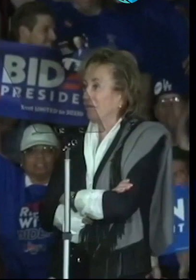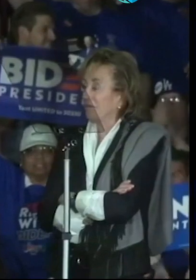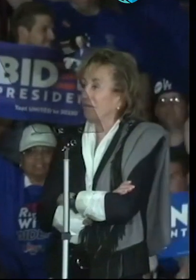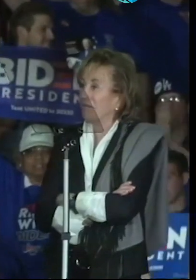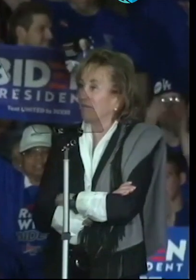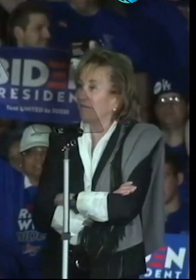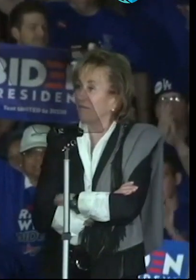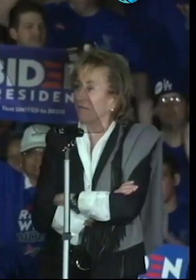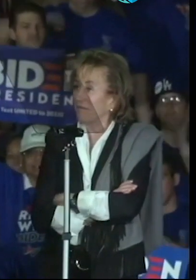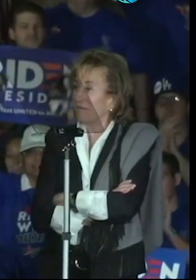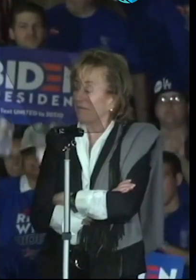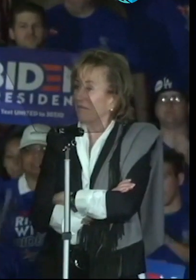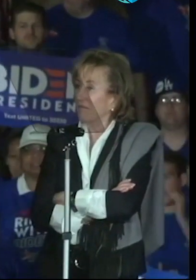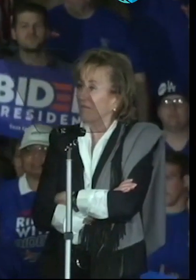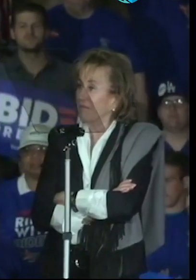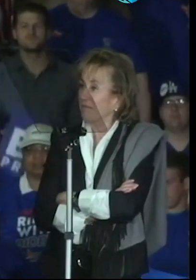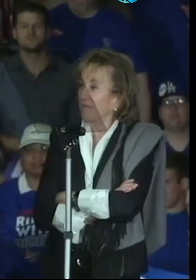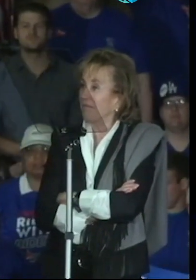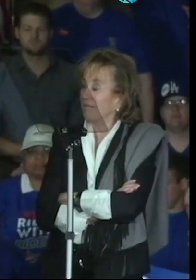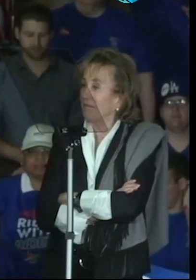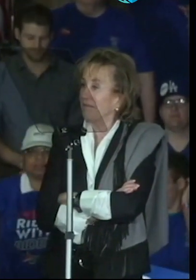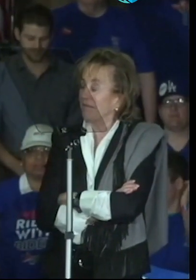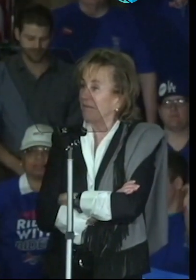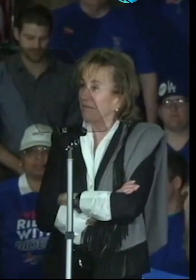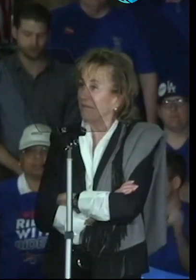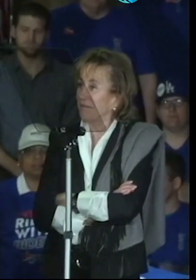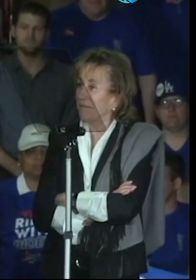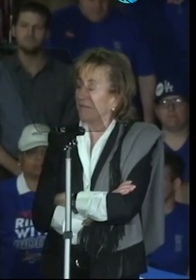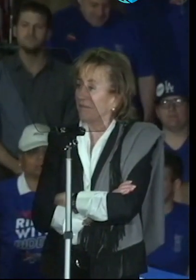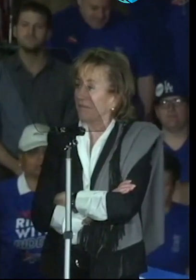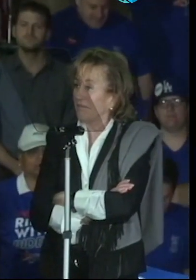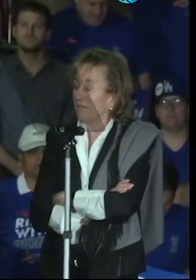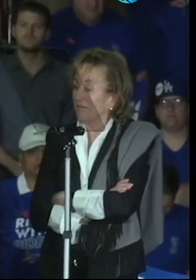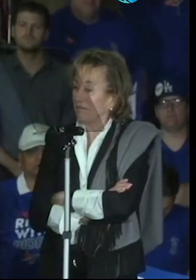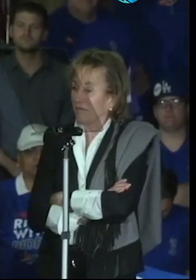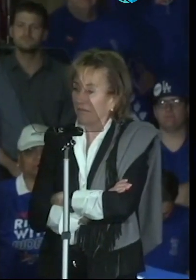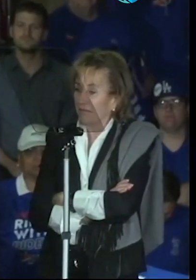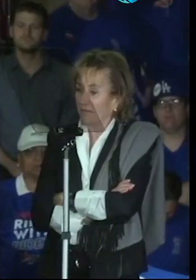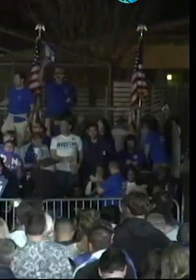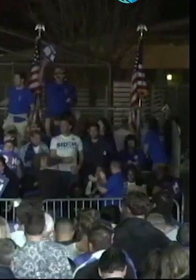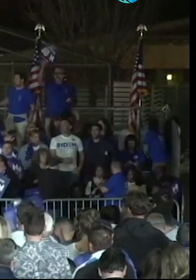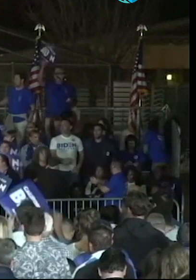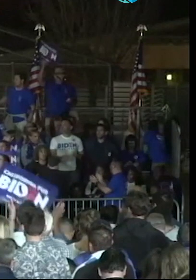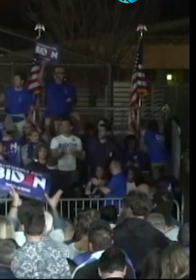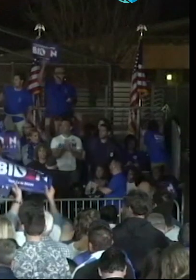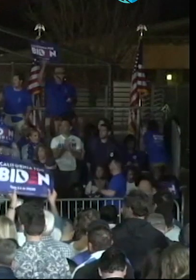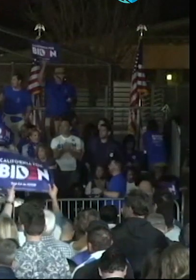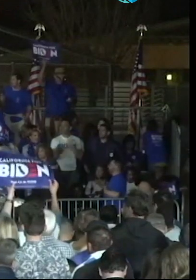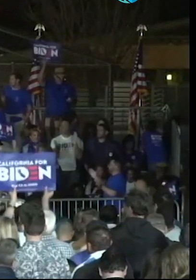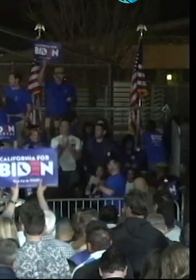Y no se equivoquen al respecto, esta campaña enviará a Donald Trump a hacer las maletas.